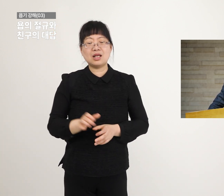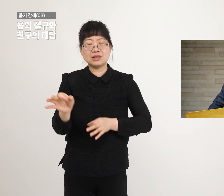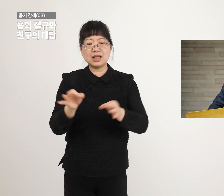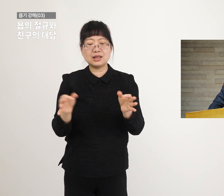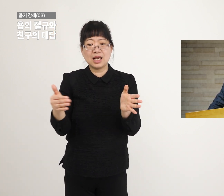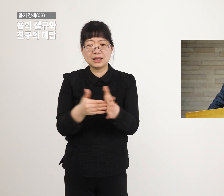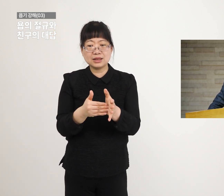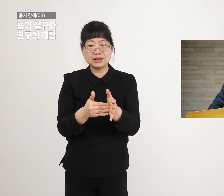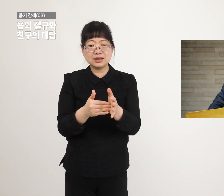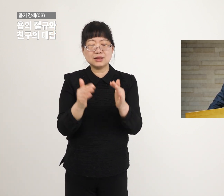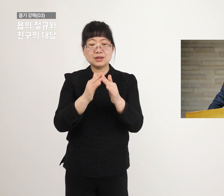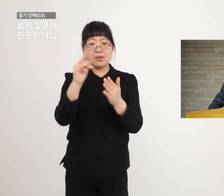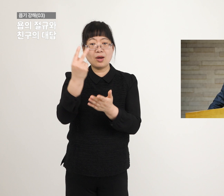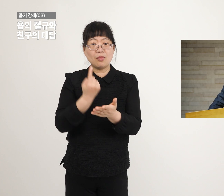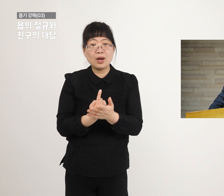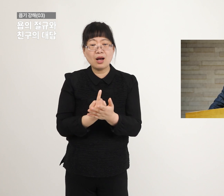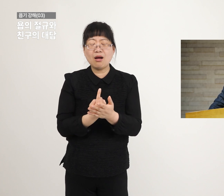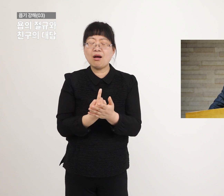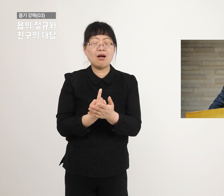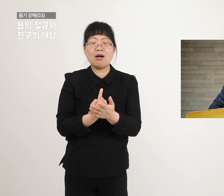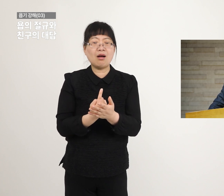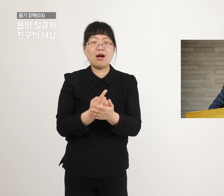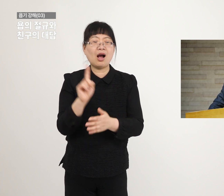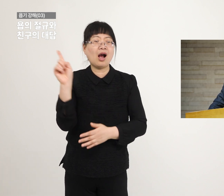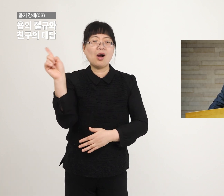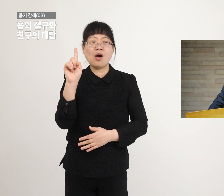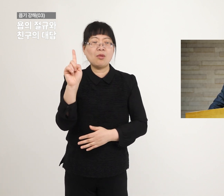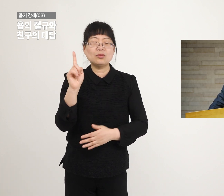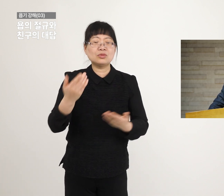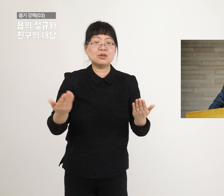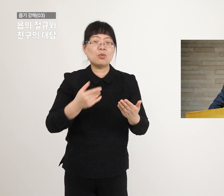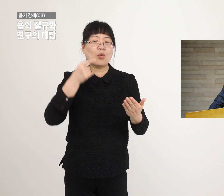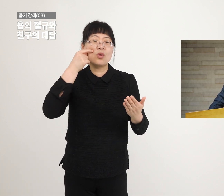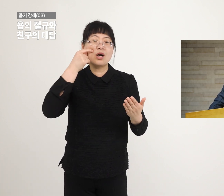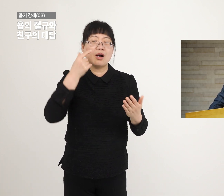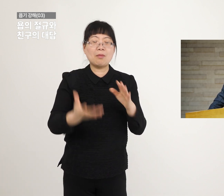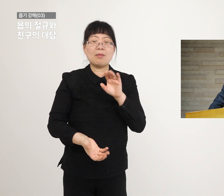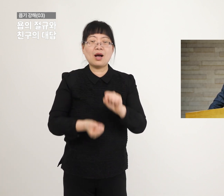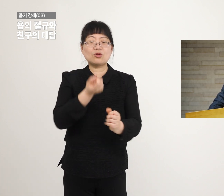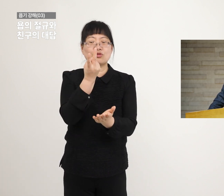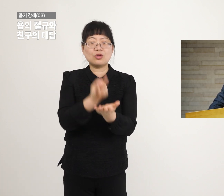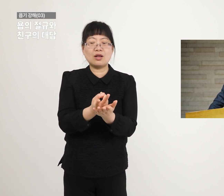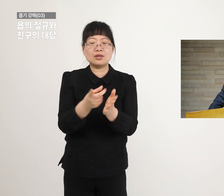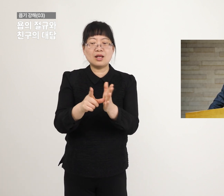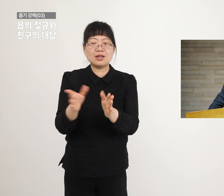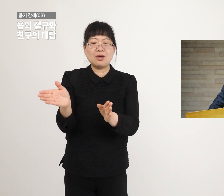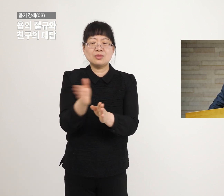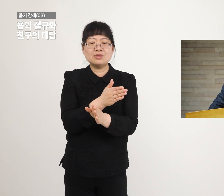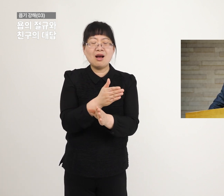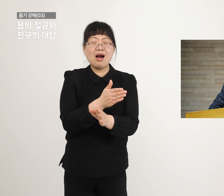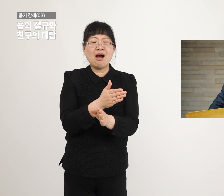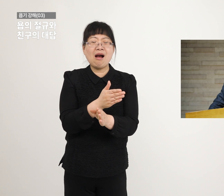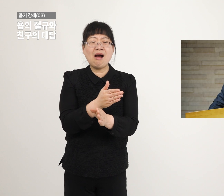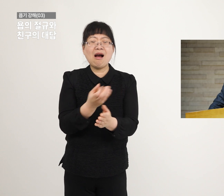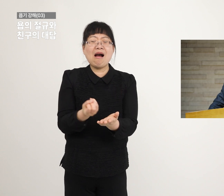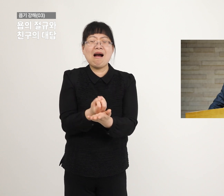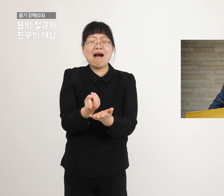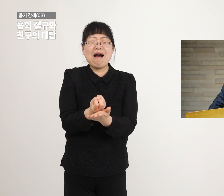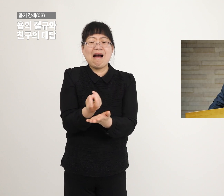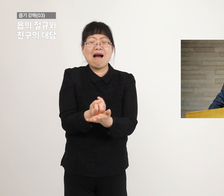마치고 집에 돌아오시면 아무것도 못 하세요. 바로 누워서 그때부터 끙끙끙